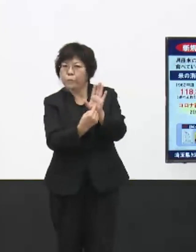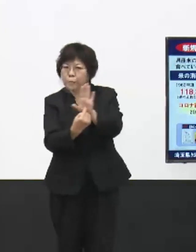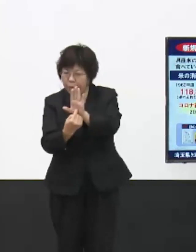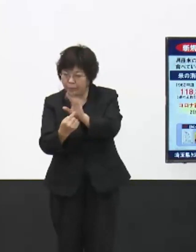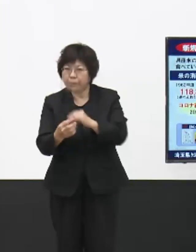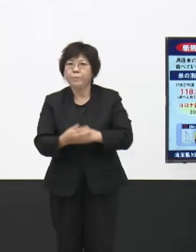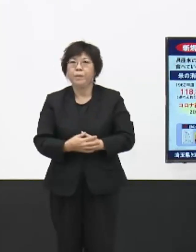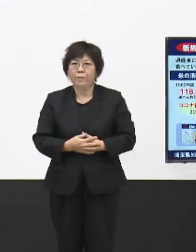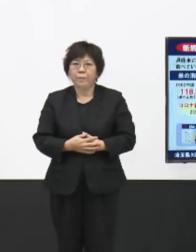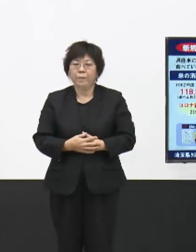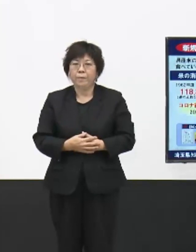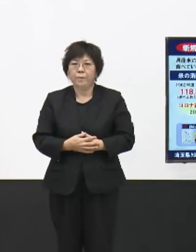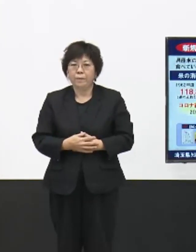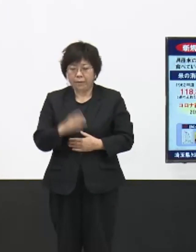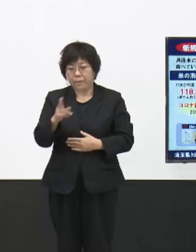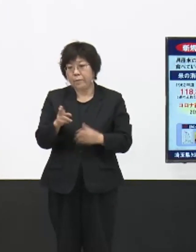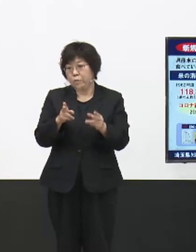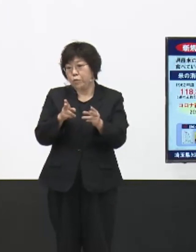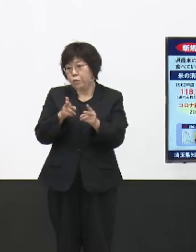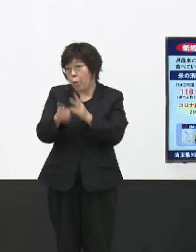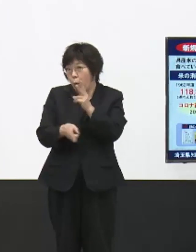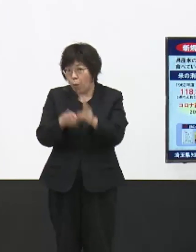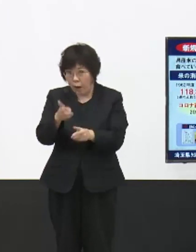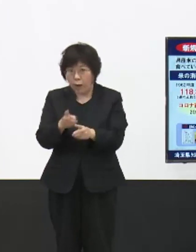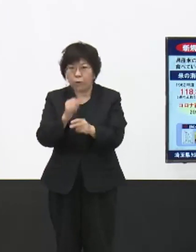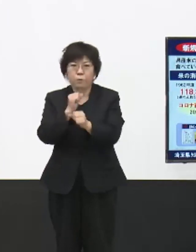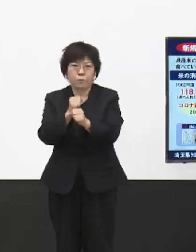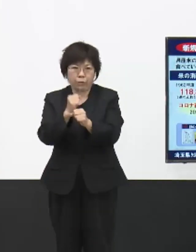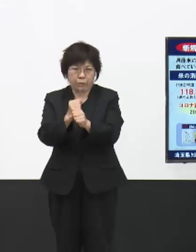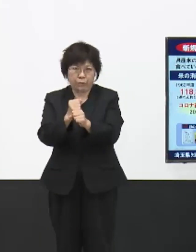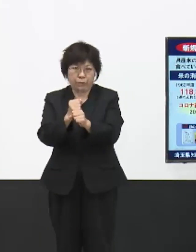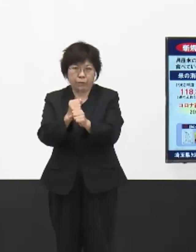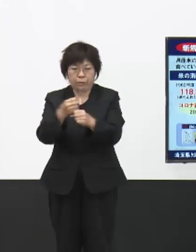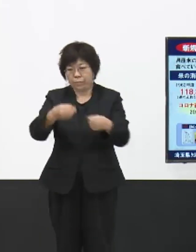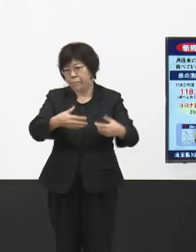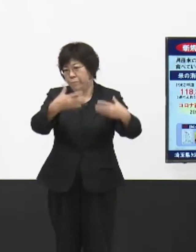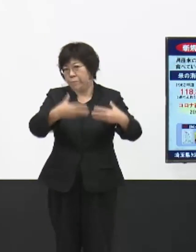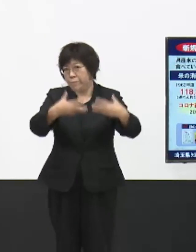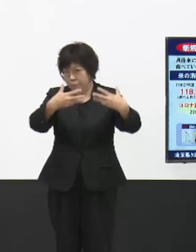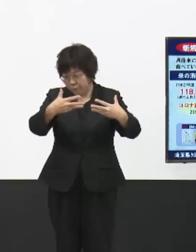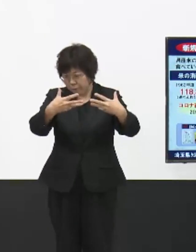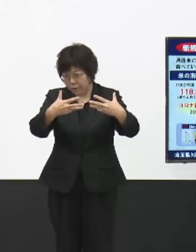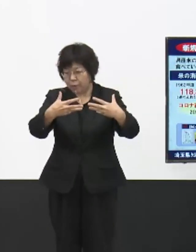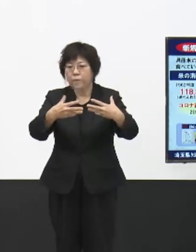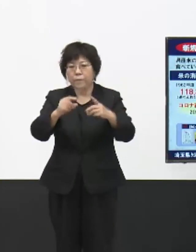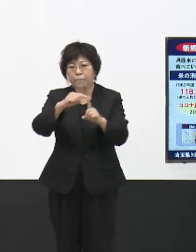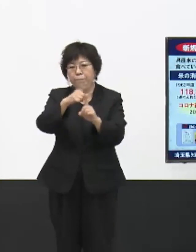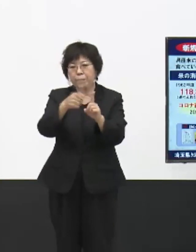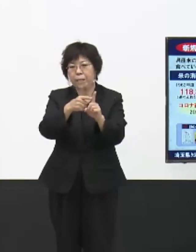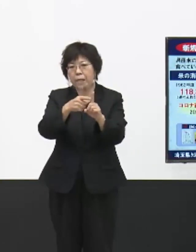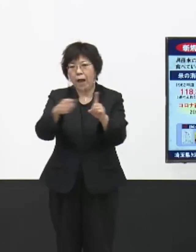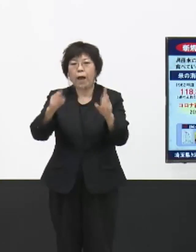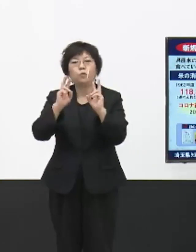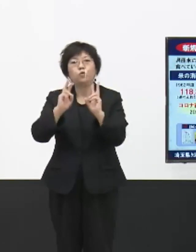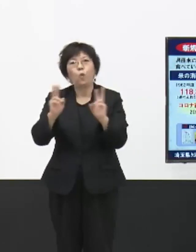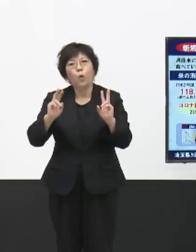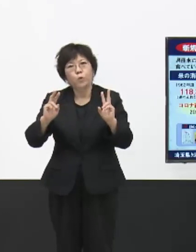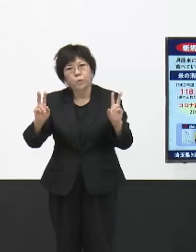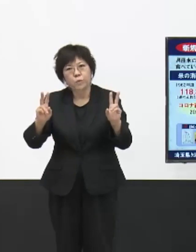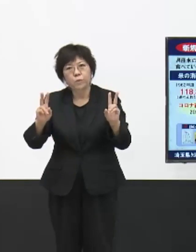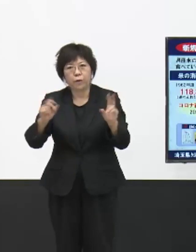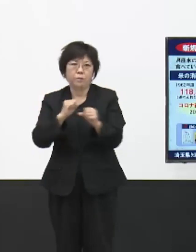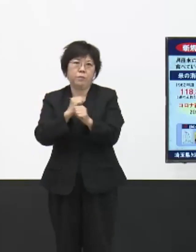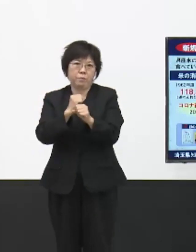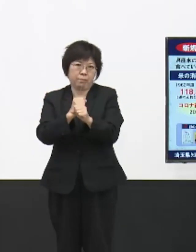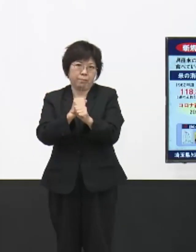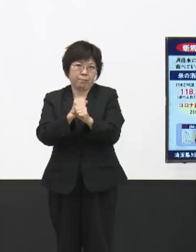演している動画、あるいは彩の絆の PR ソングを制作